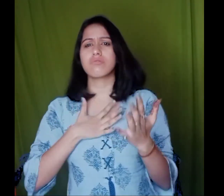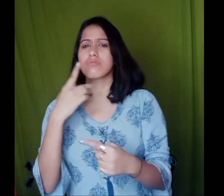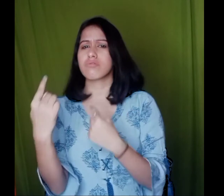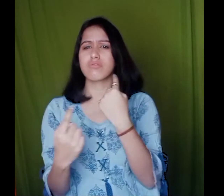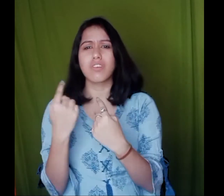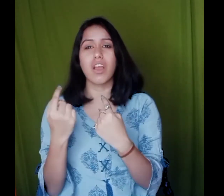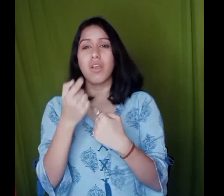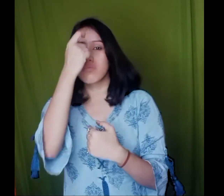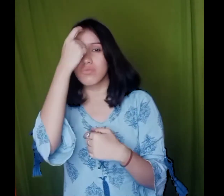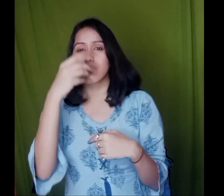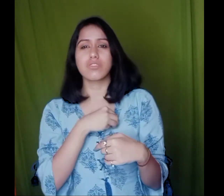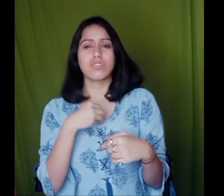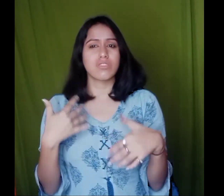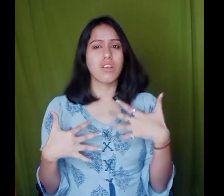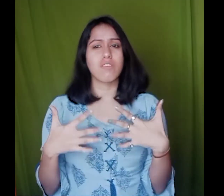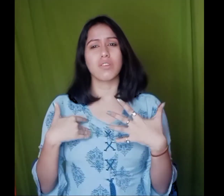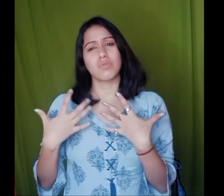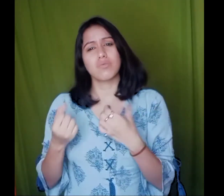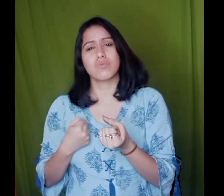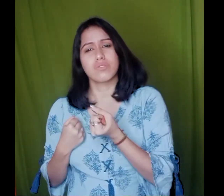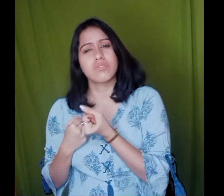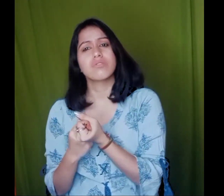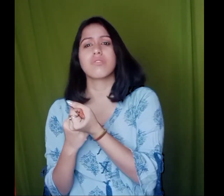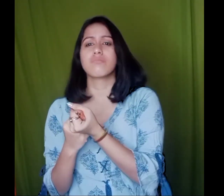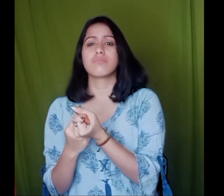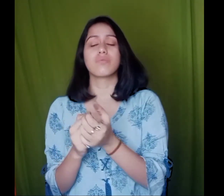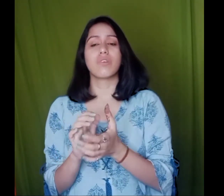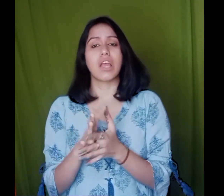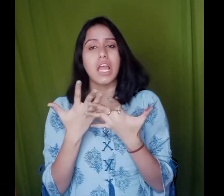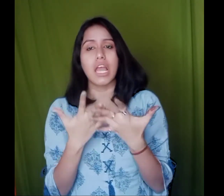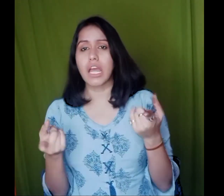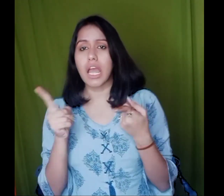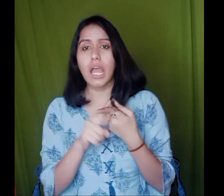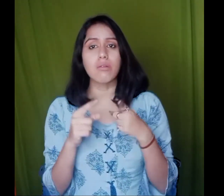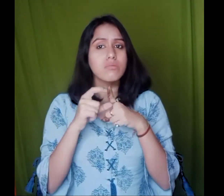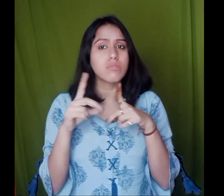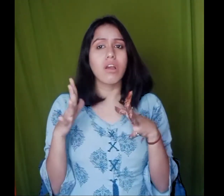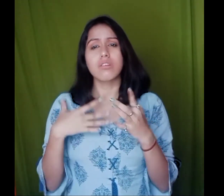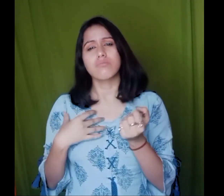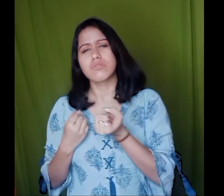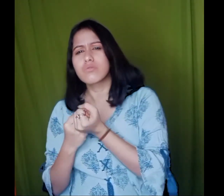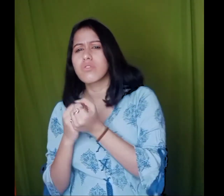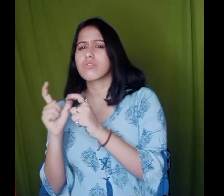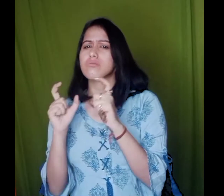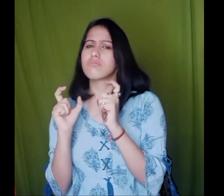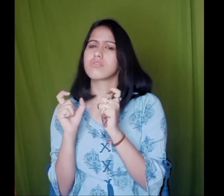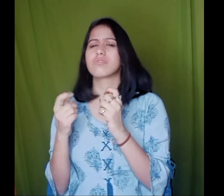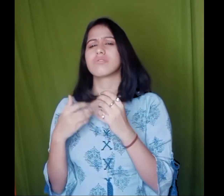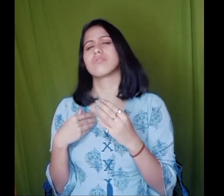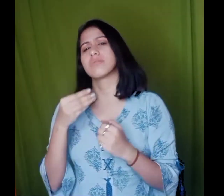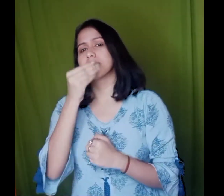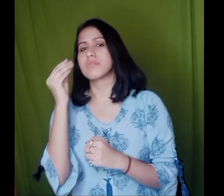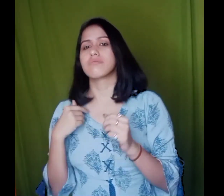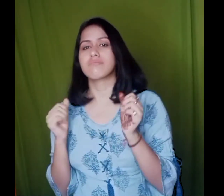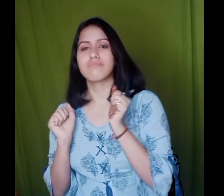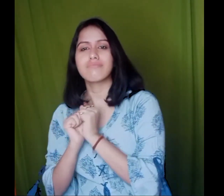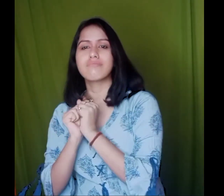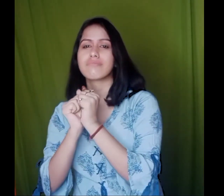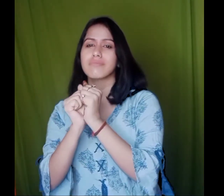के लिए, तो लक्ष्मण जी चरणों में गिर गए, कहने लगे कि मुझे भी साथ लेकर के चलिए, मैं भैया भाभी की सेवा करना चाहता हूं, मैं आपके साथ